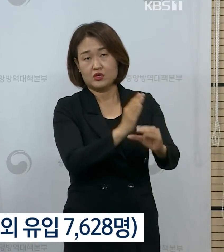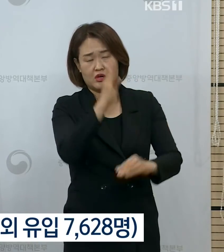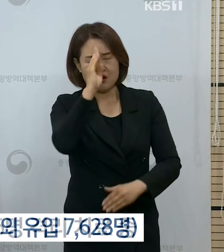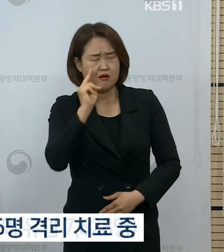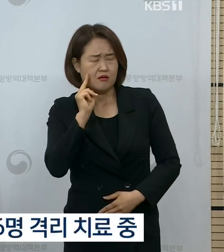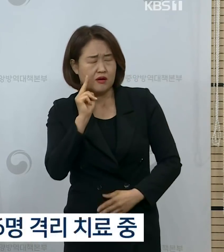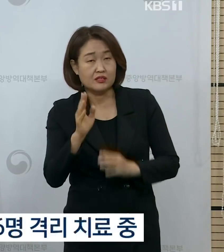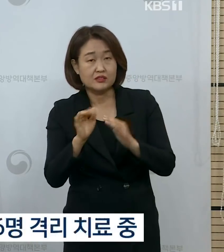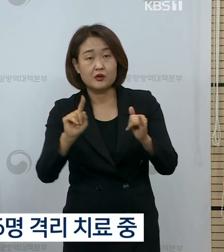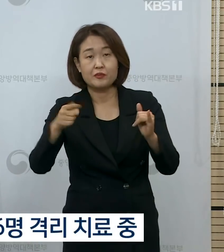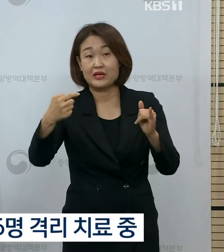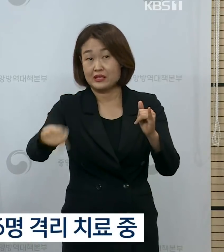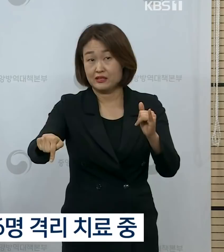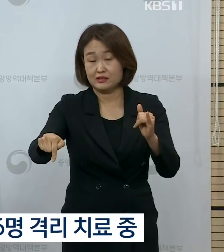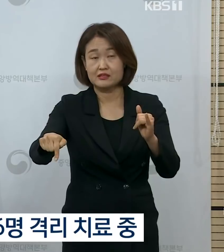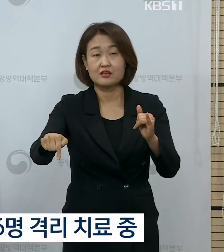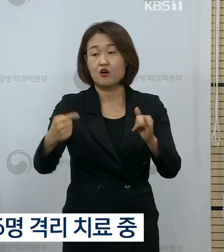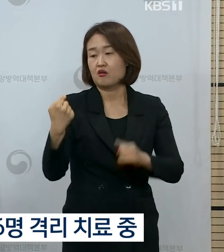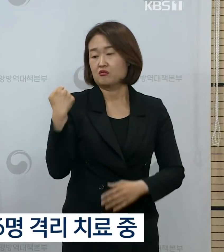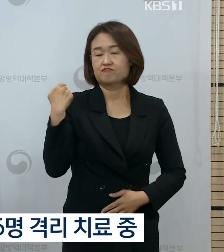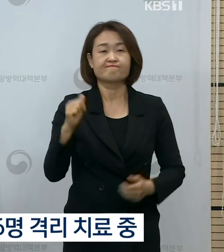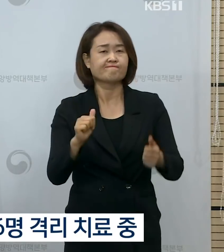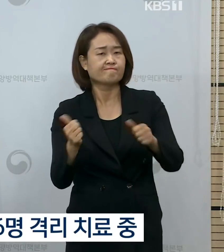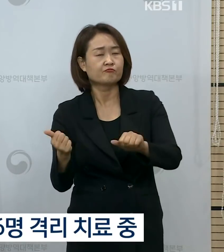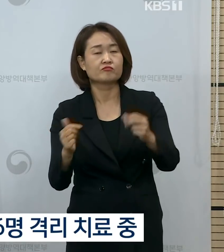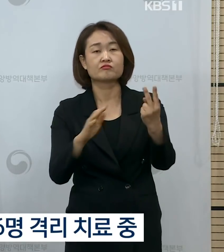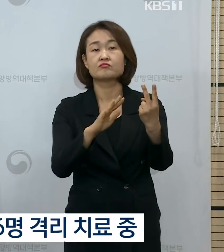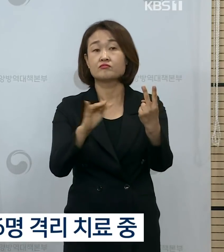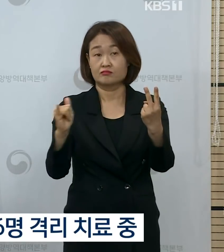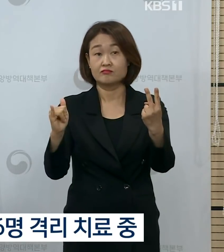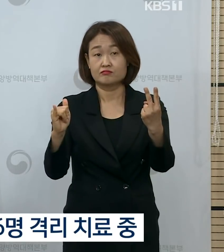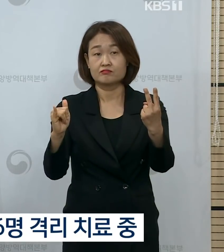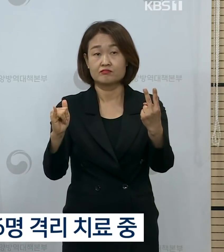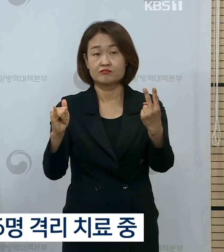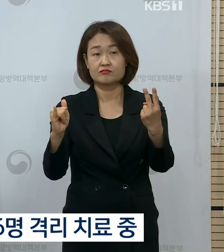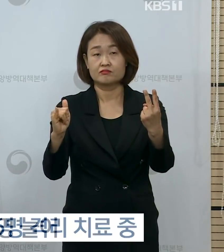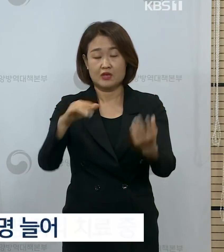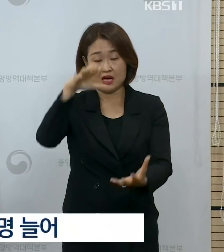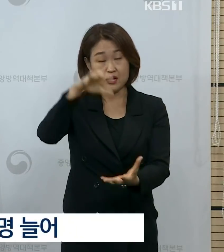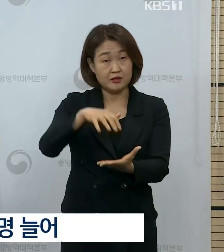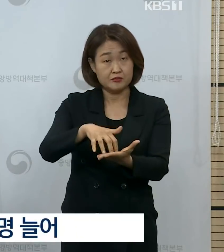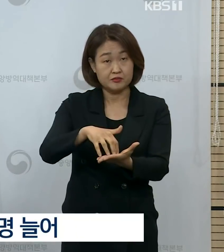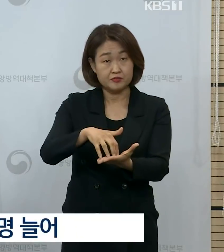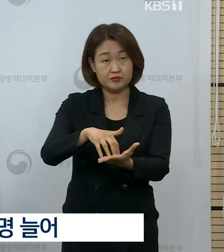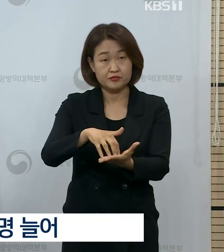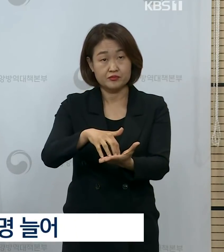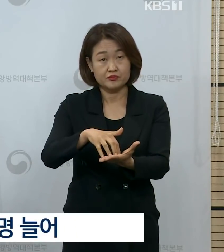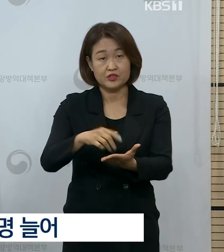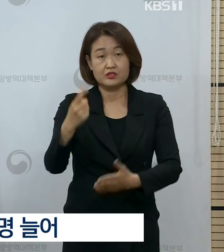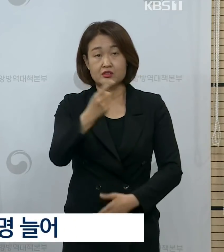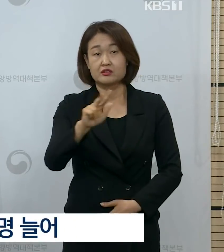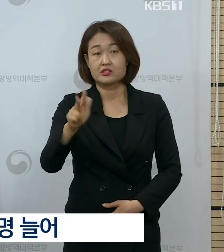위중증 환자는 101명, 어제 사망자는 2분이 사망하셔서 누적 사망자는